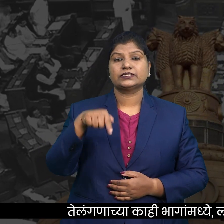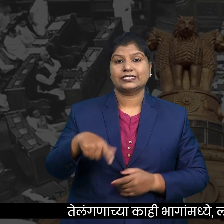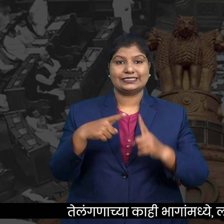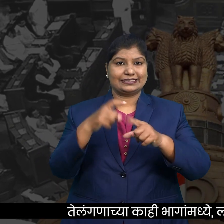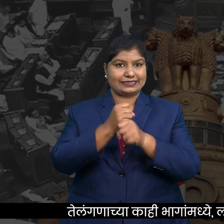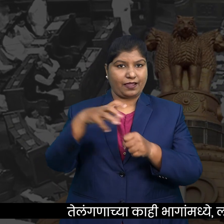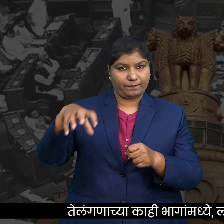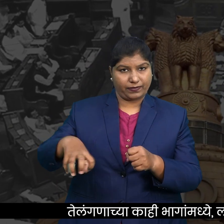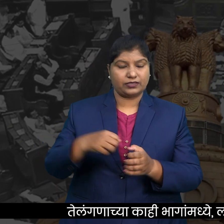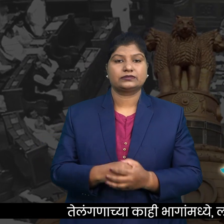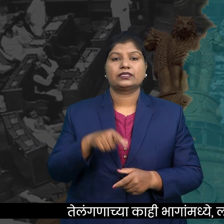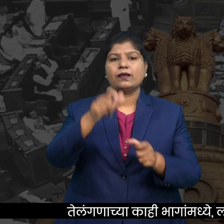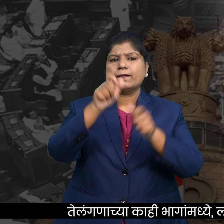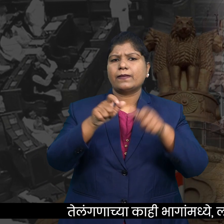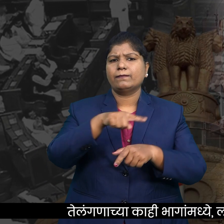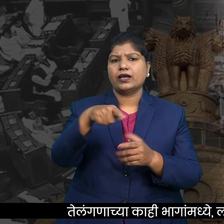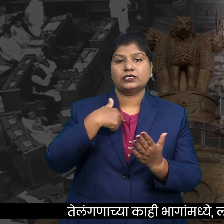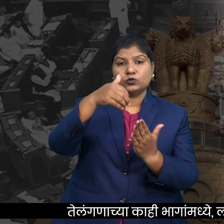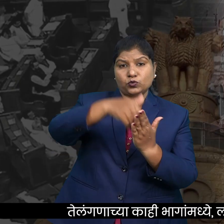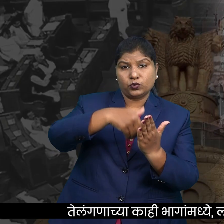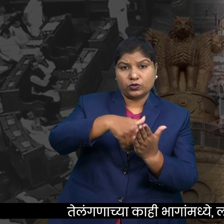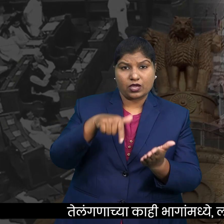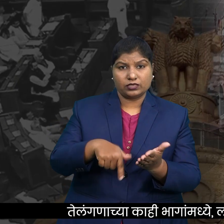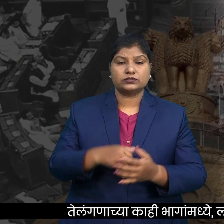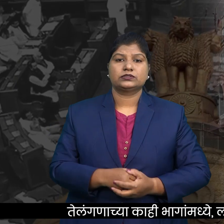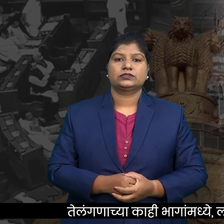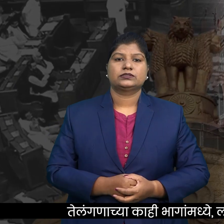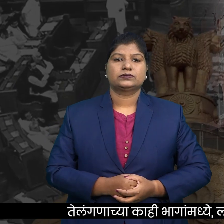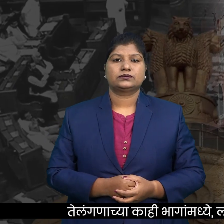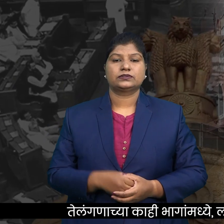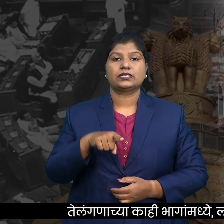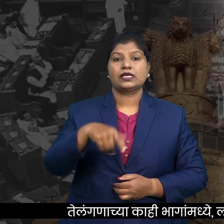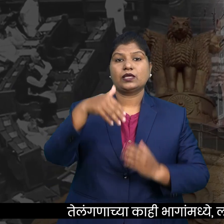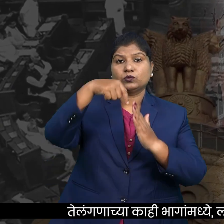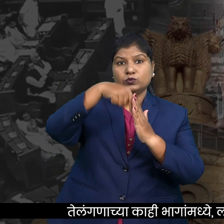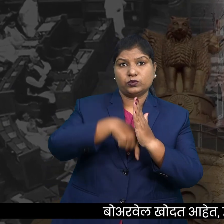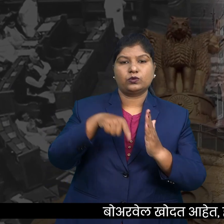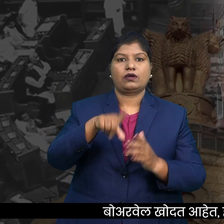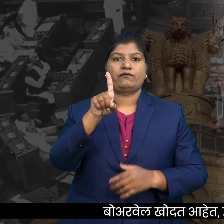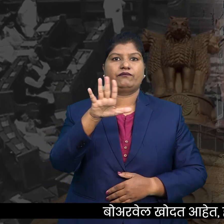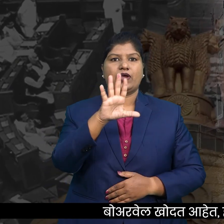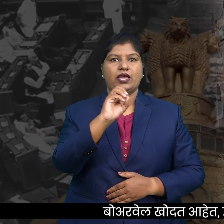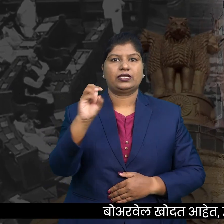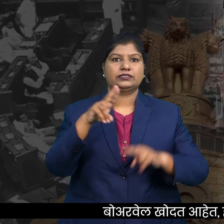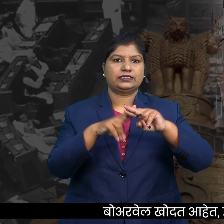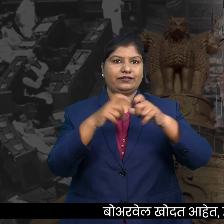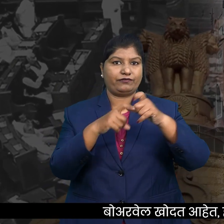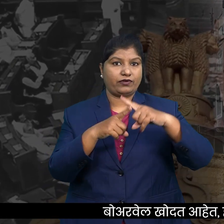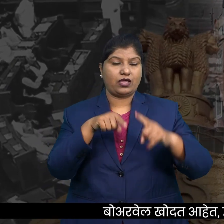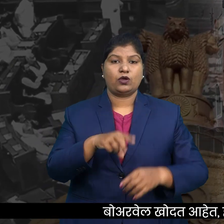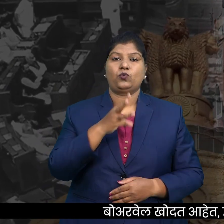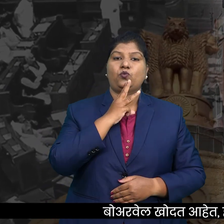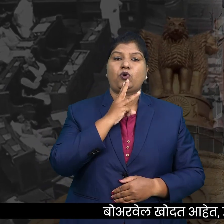तेलंगणाच्या काही भागामध्ये लोक पाण्यासाठी 1500 फूट खोलपर्यंत बोरवेल खोदत आहेत.